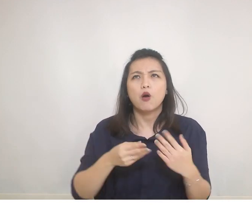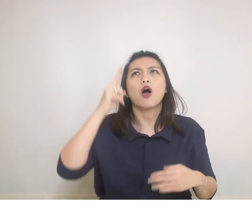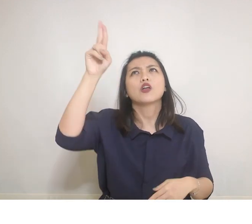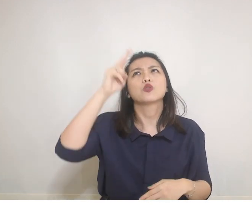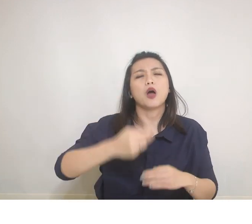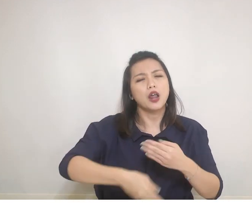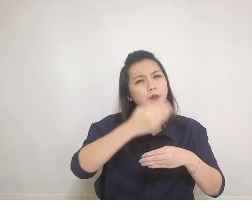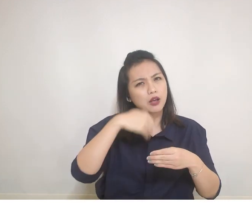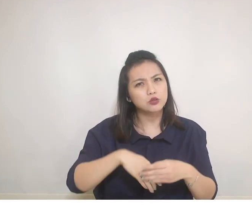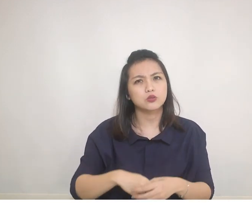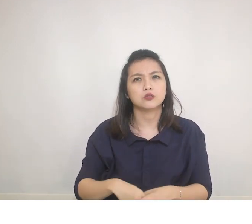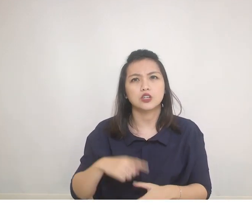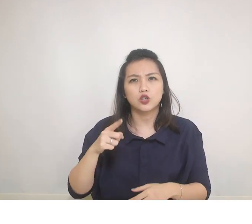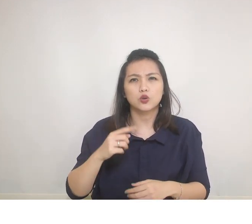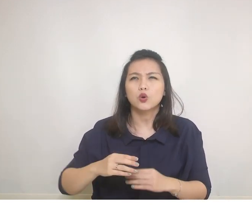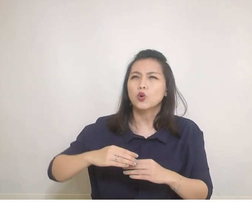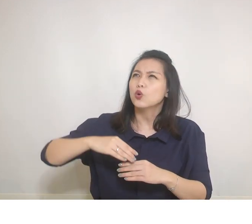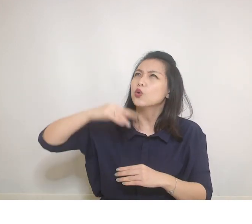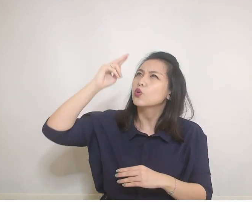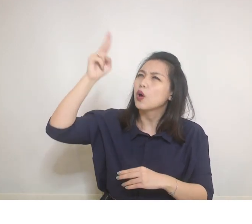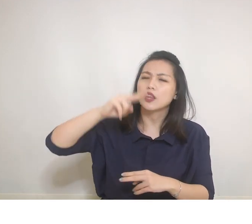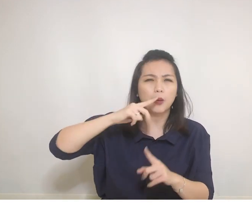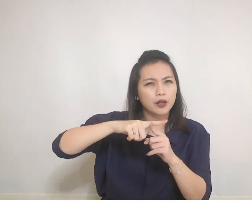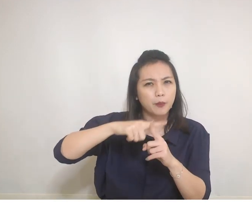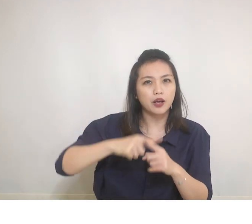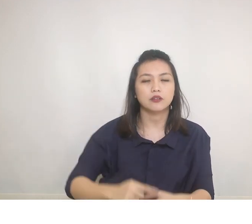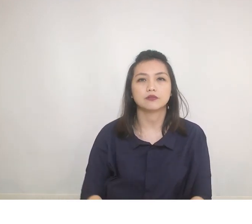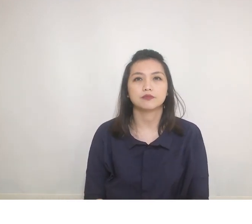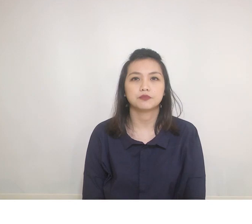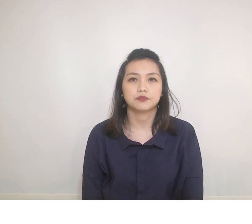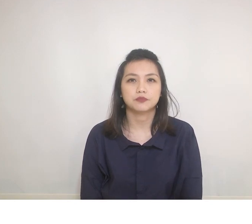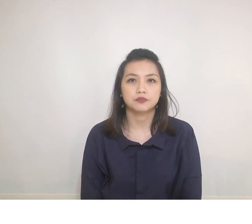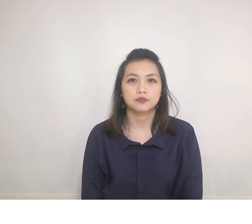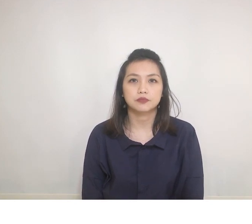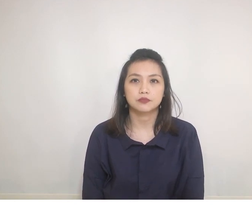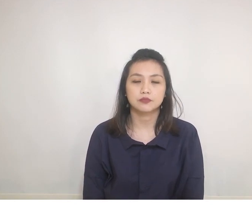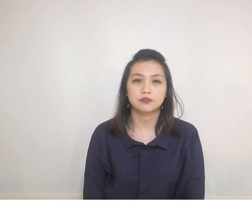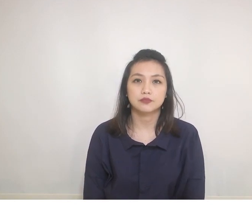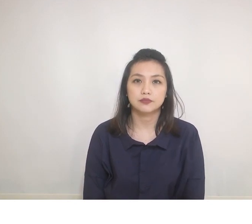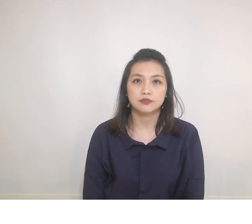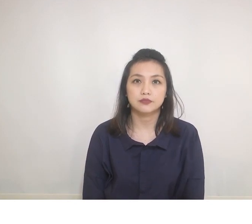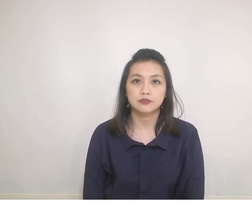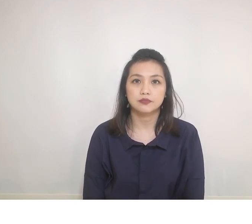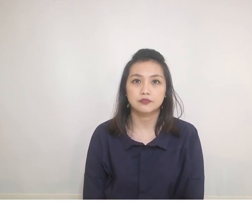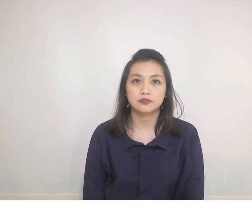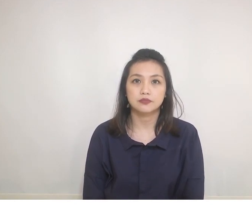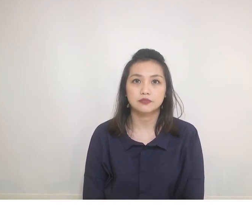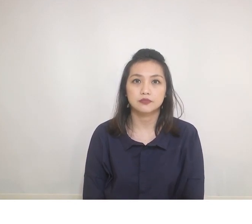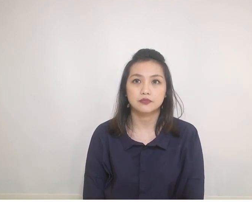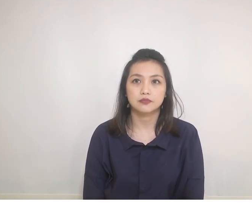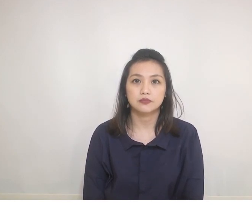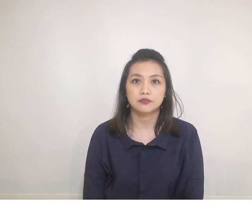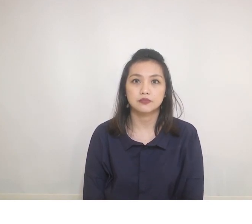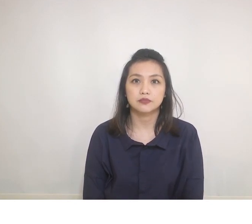ada masalah pun di CG, kami bukan malah menyelesaikan dengan pikiran kami sendiri, gimana cara menyelesaikan telepon kanan, telepon kiri, bukan. Tapi